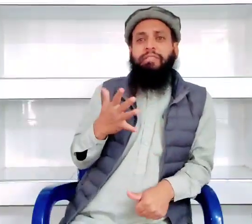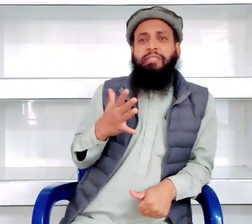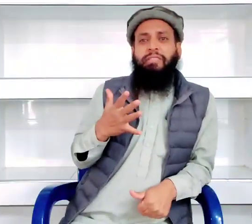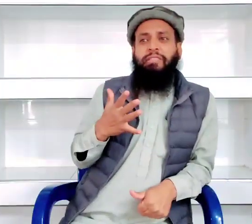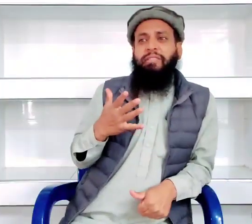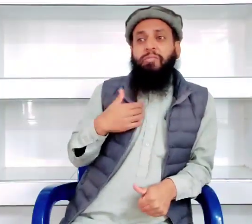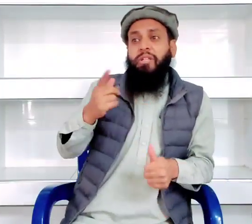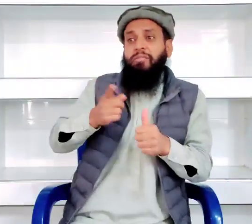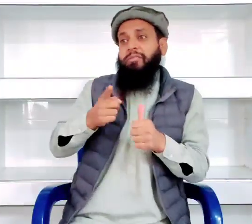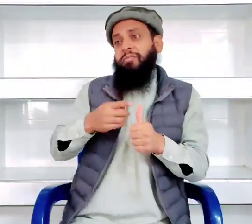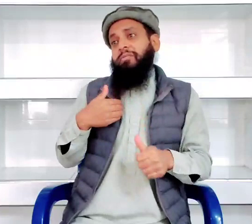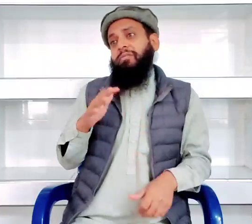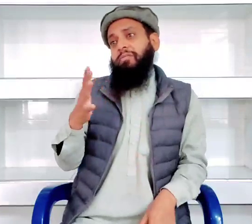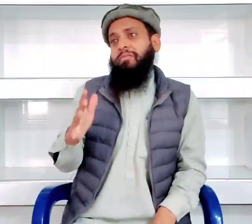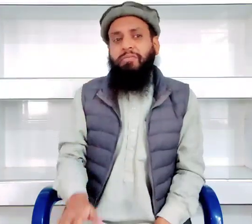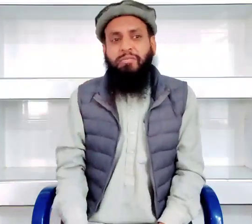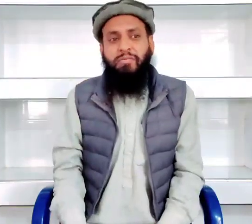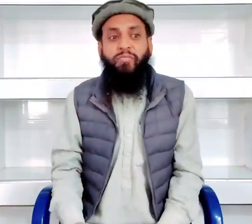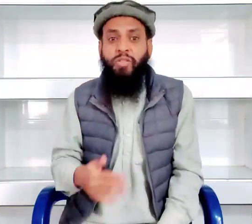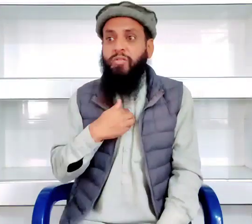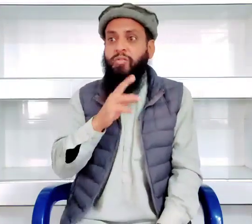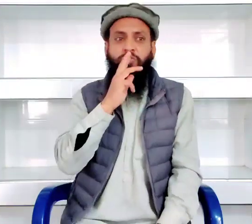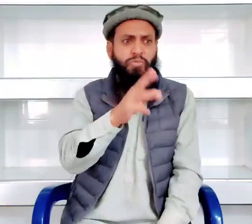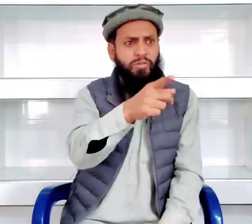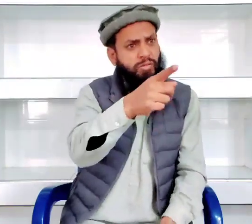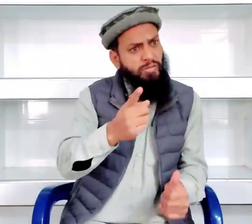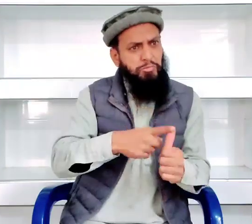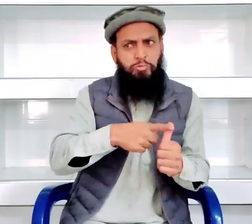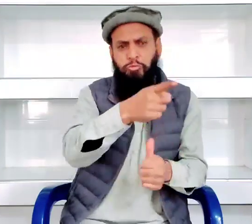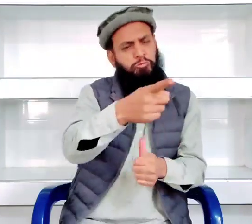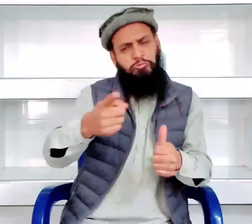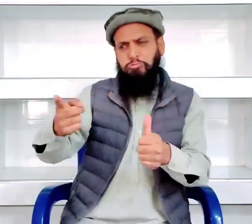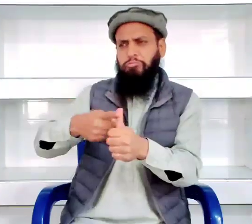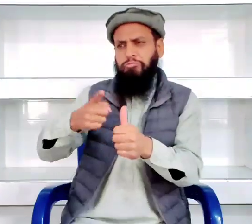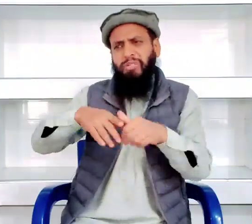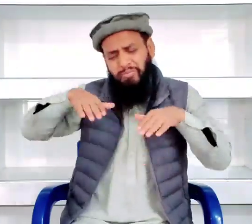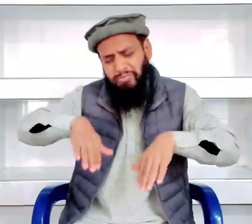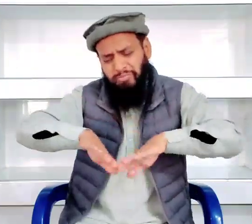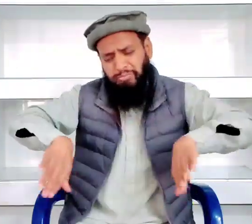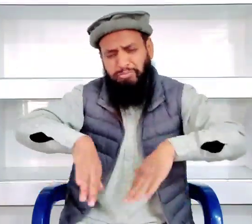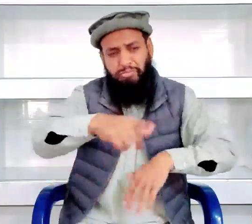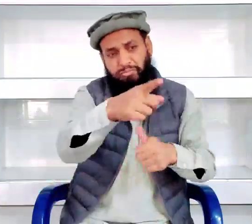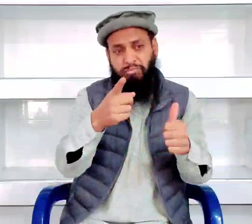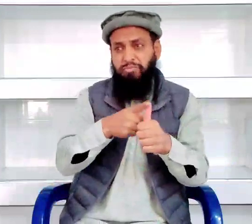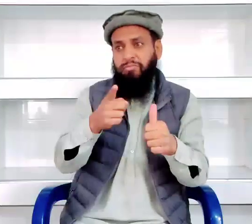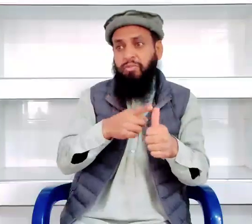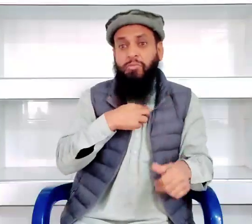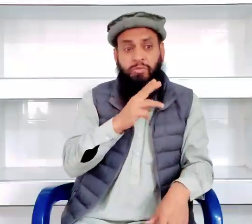روپا لگا کے پانی دے وچوں کوئی نہ کوئی چیز پھڑ کے لے آواں گا وہ پتھر یا کوئی بھی او ہیرا ہوئے او موتی نکل آئے